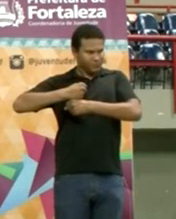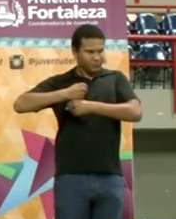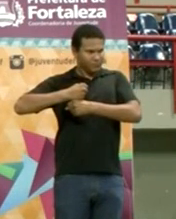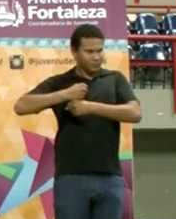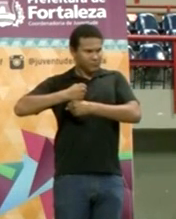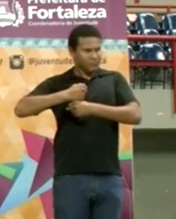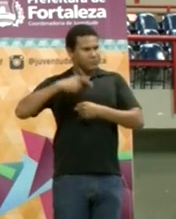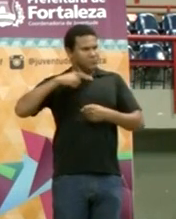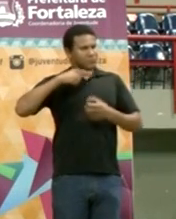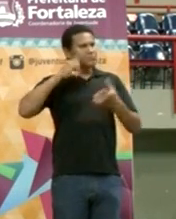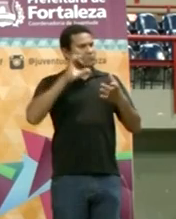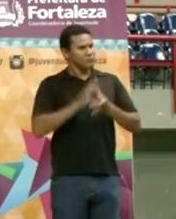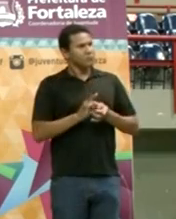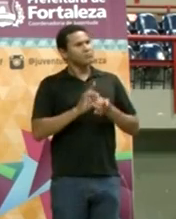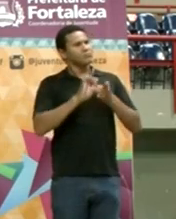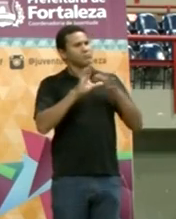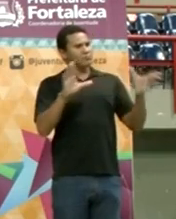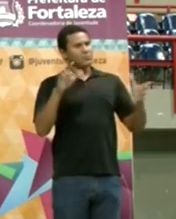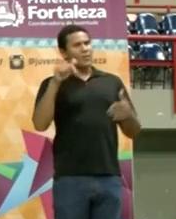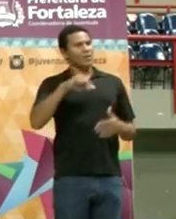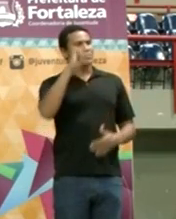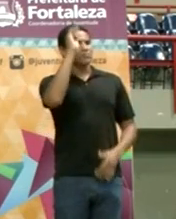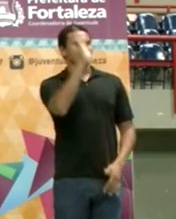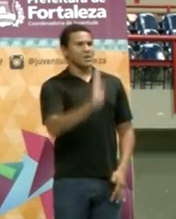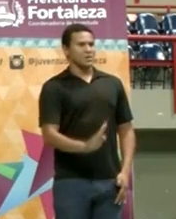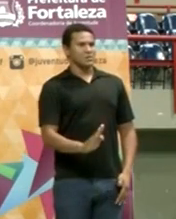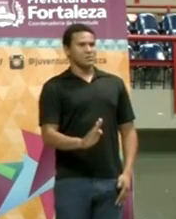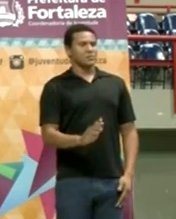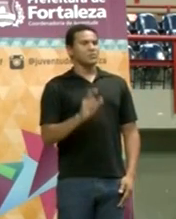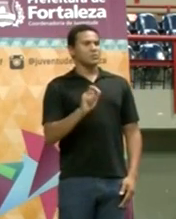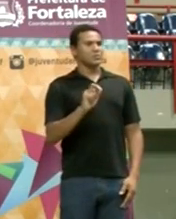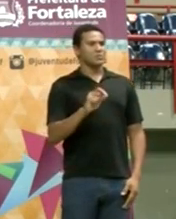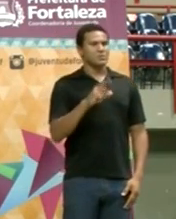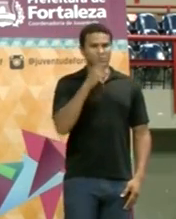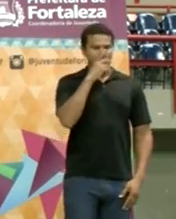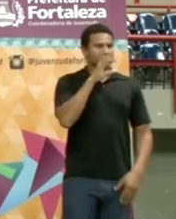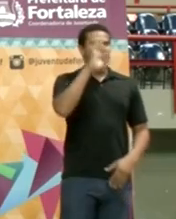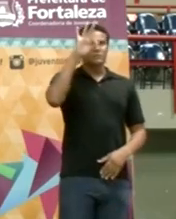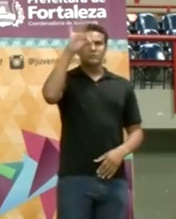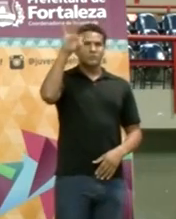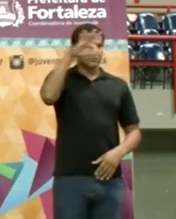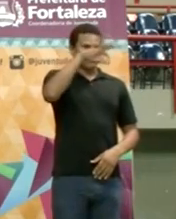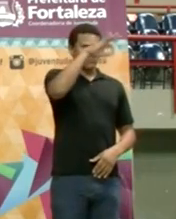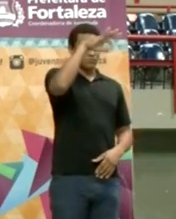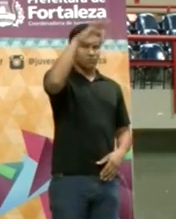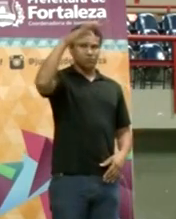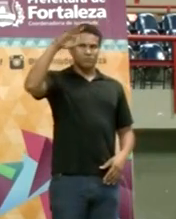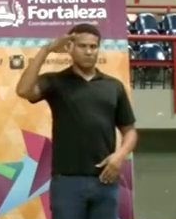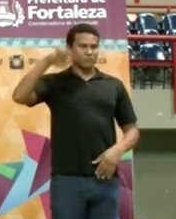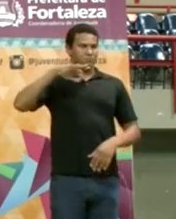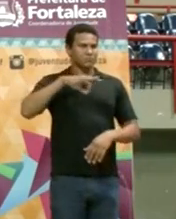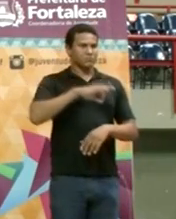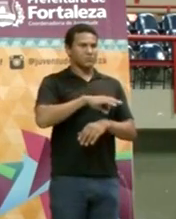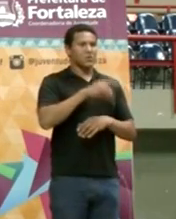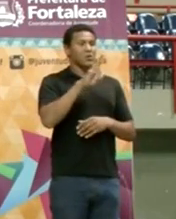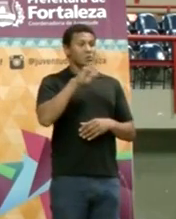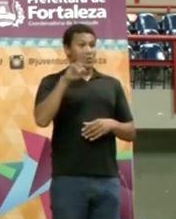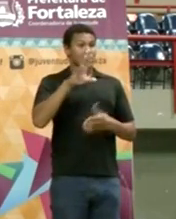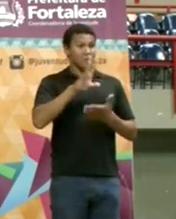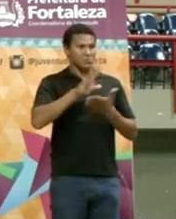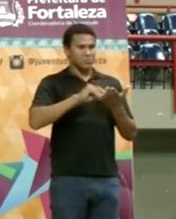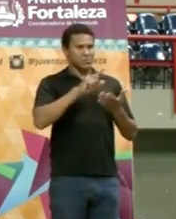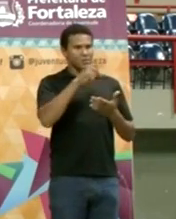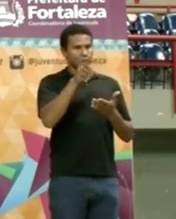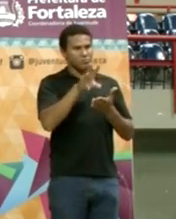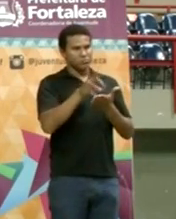foi liberado para produção aqui no Brasil um inseto transgênico. Anotem anotem